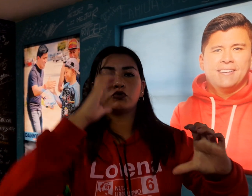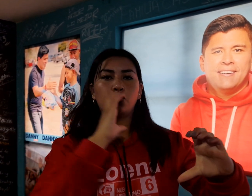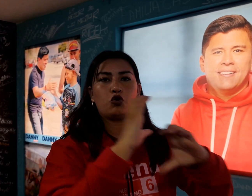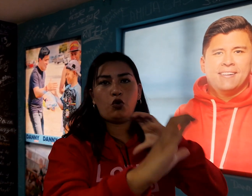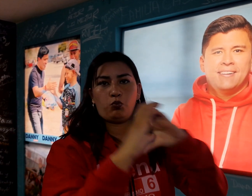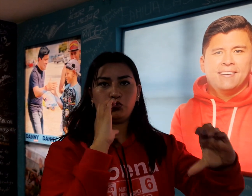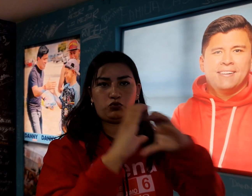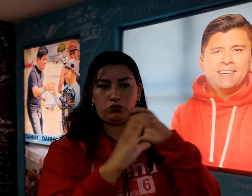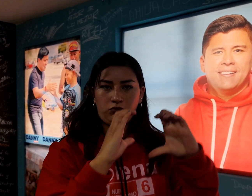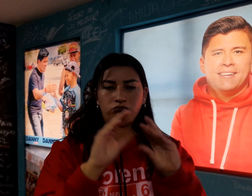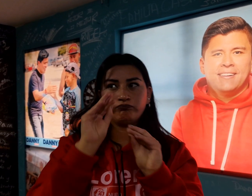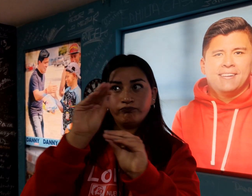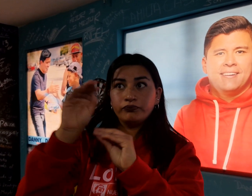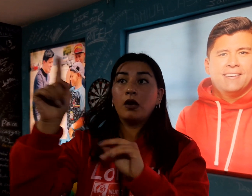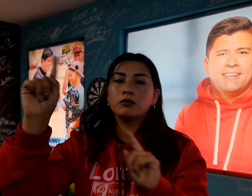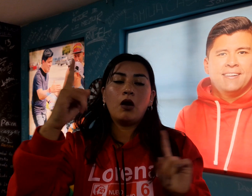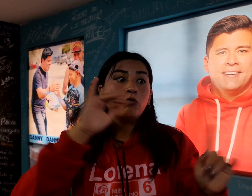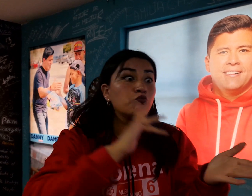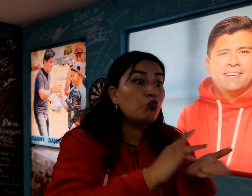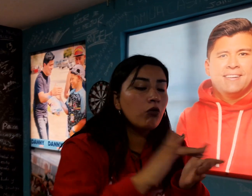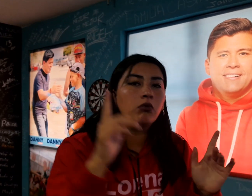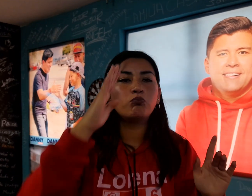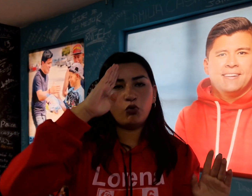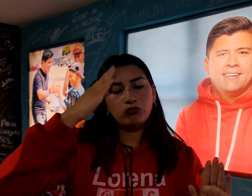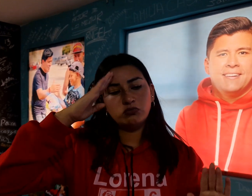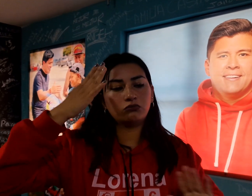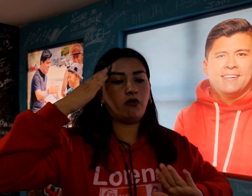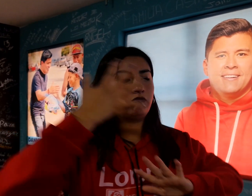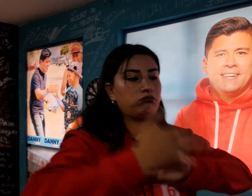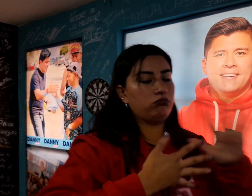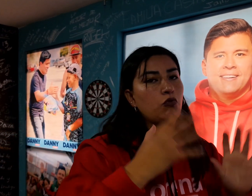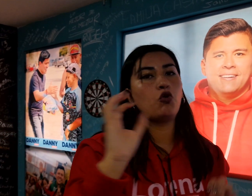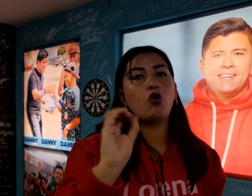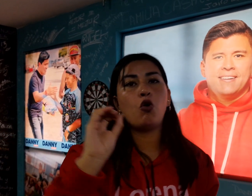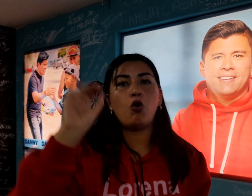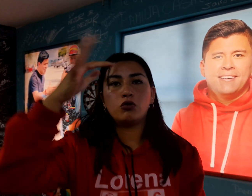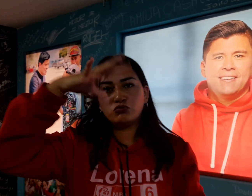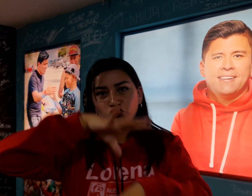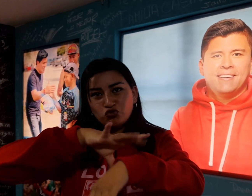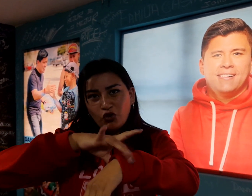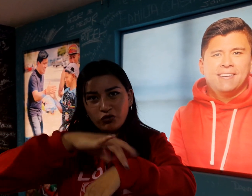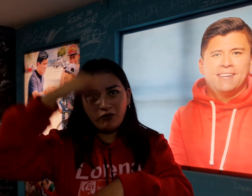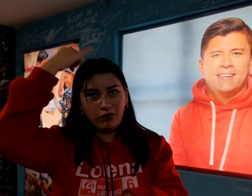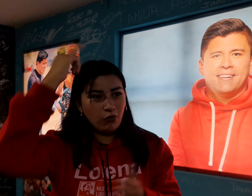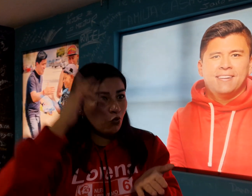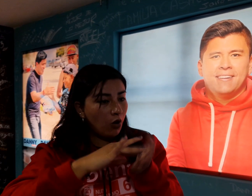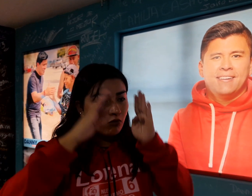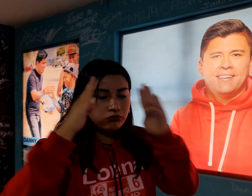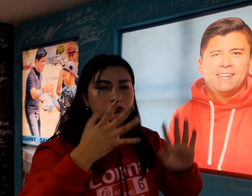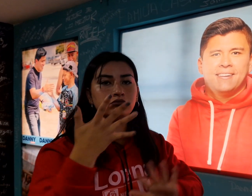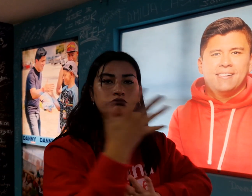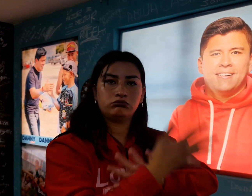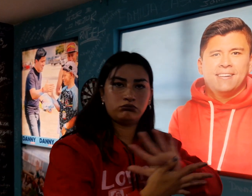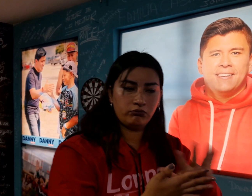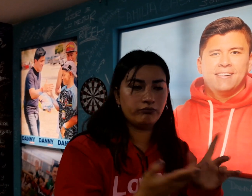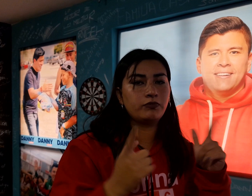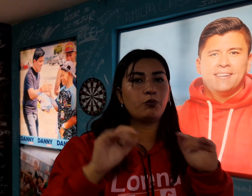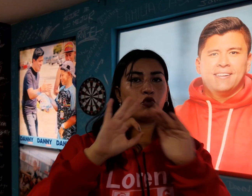deben conocer la lengua de señas para la comunicación con nosotros. Esa es la idea, que aprendan lo básico en el área de